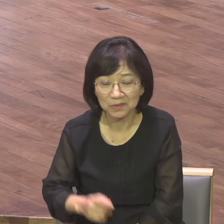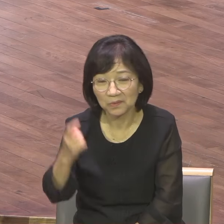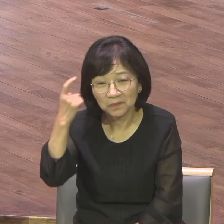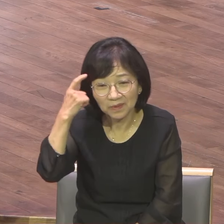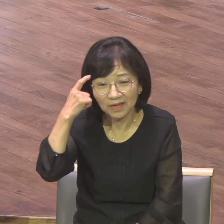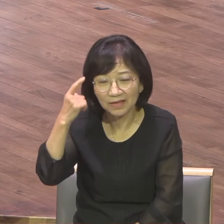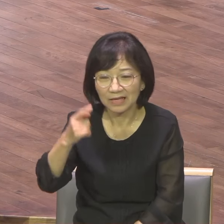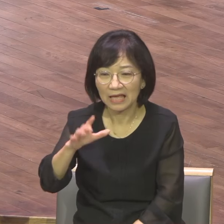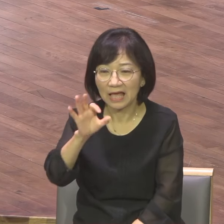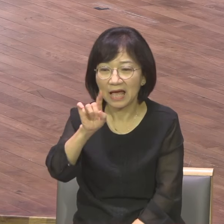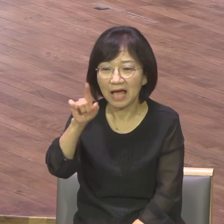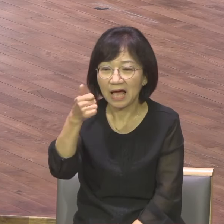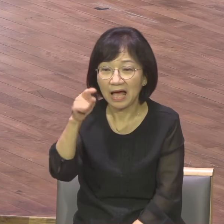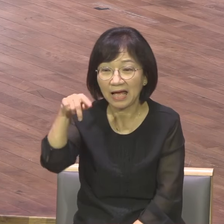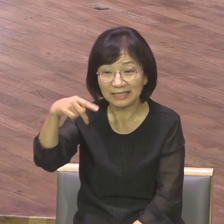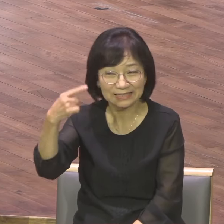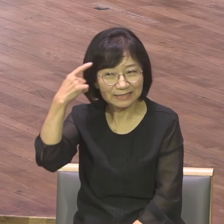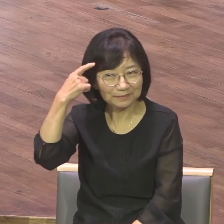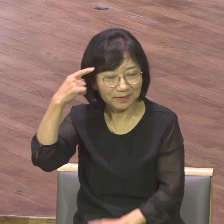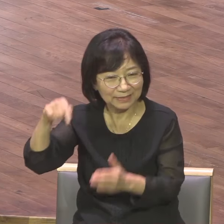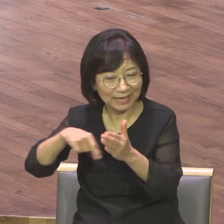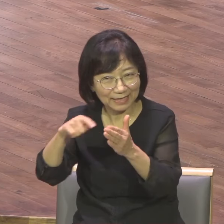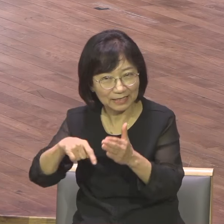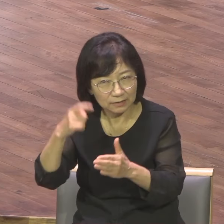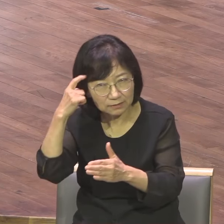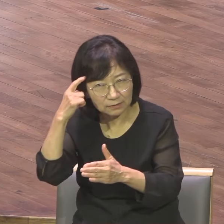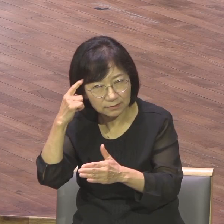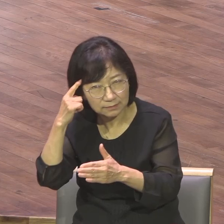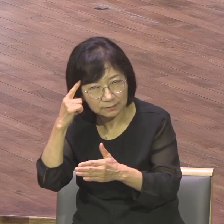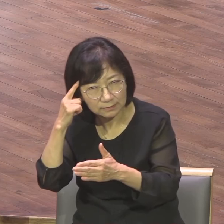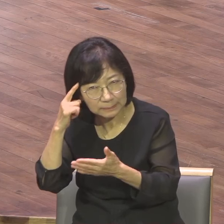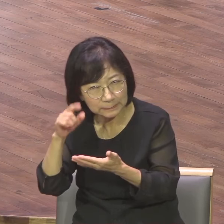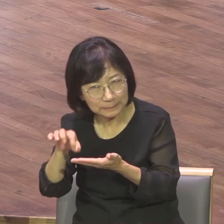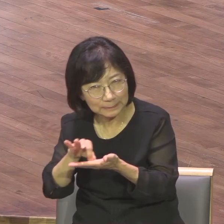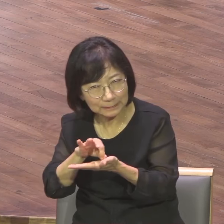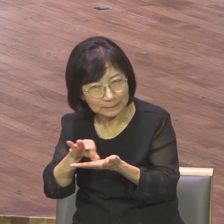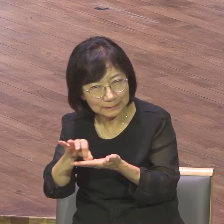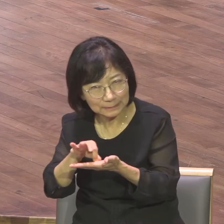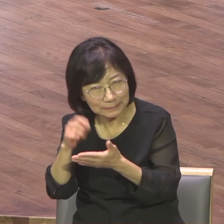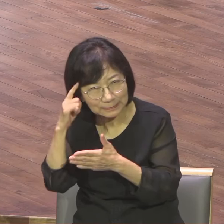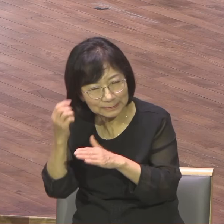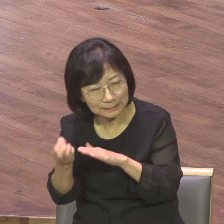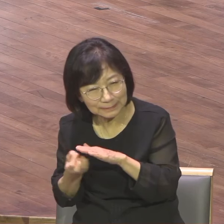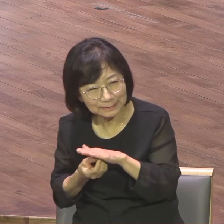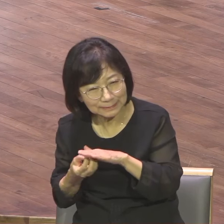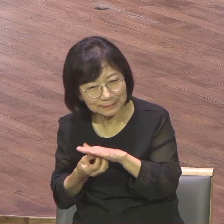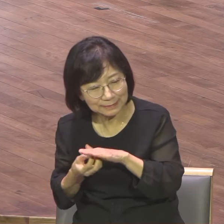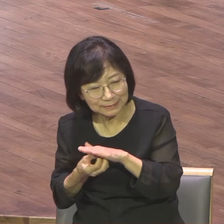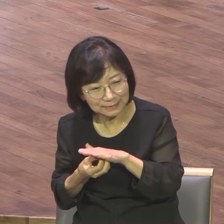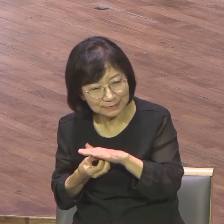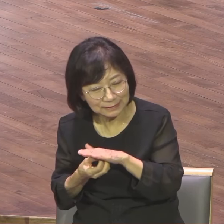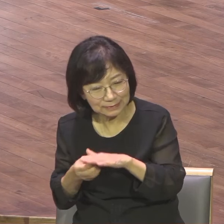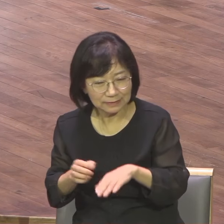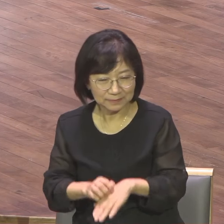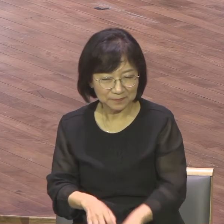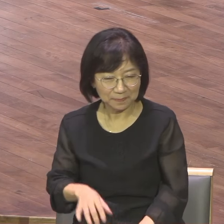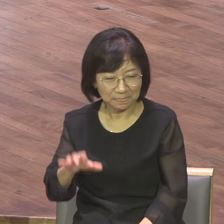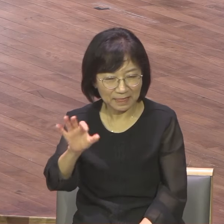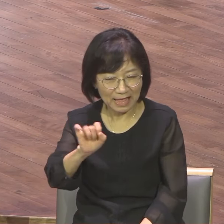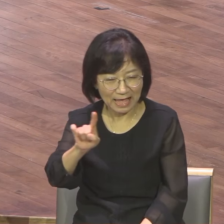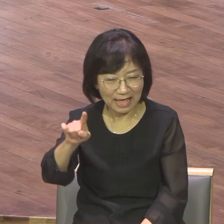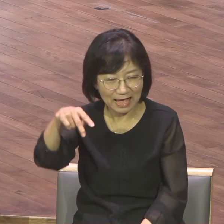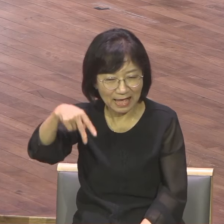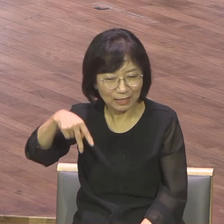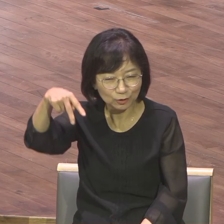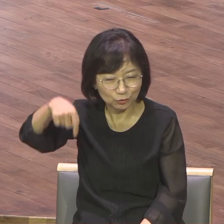머릿속에는요 이미 자기 계산이 있었어요. 자기 나름대로 계산이 있었다고. 그게 뭐냐? 아수르라고 하는